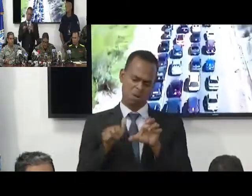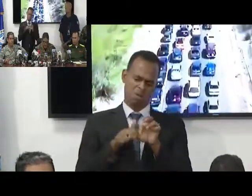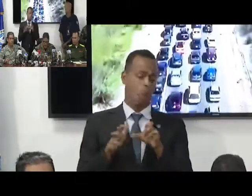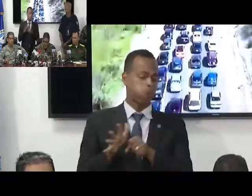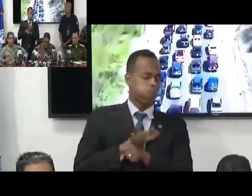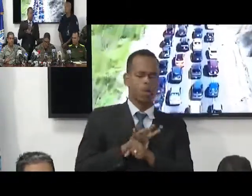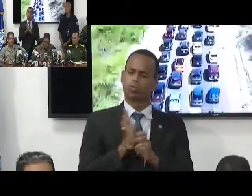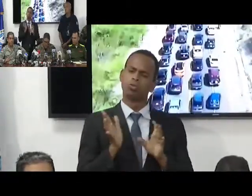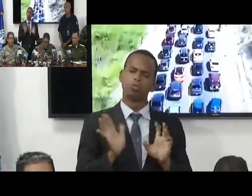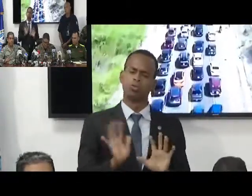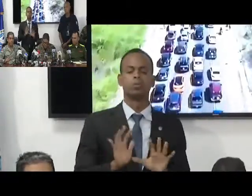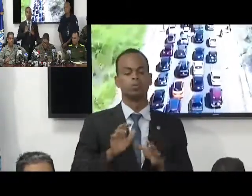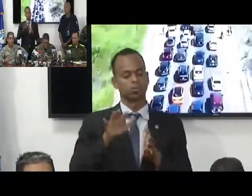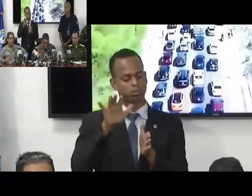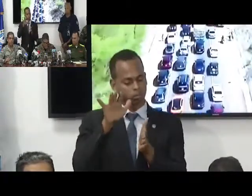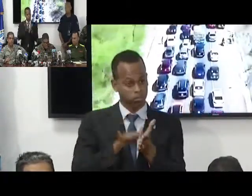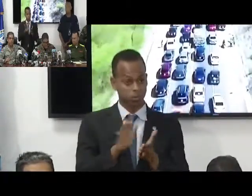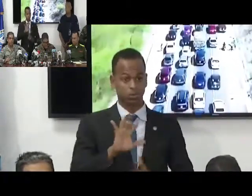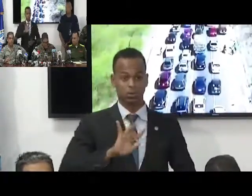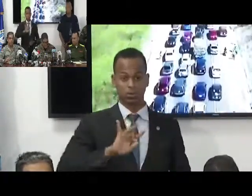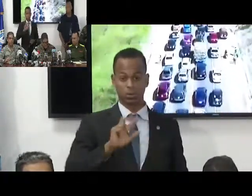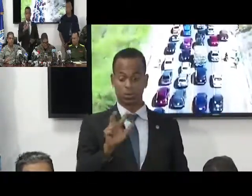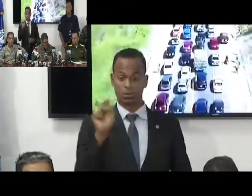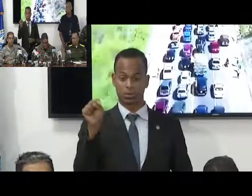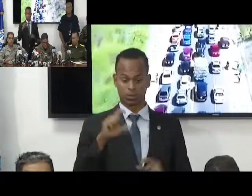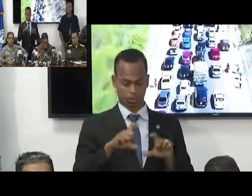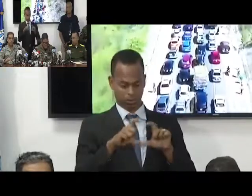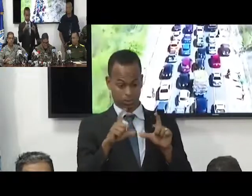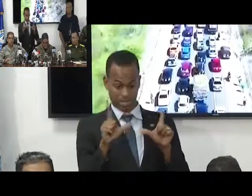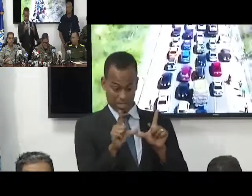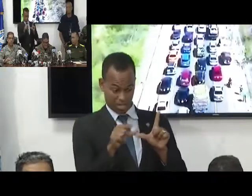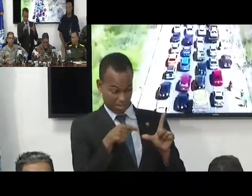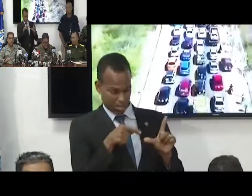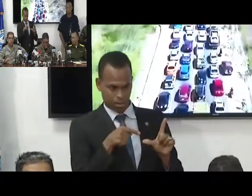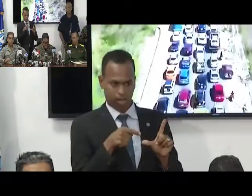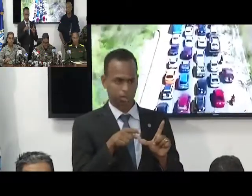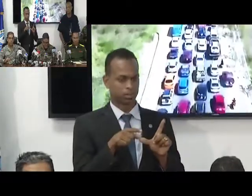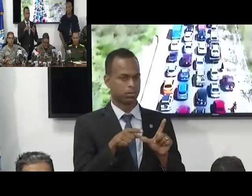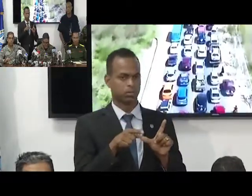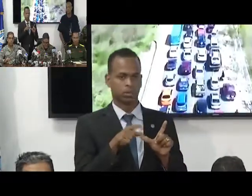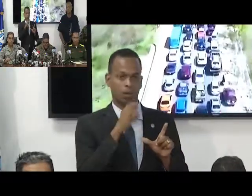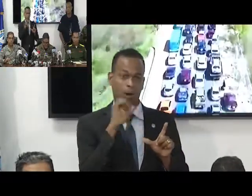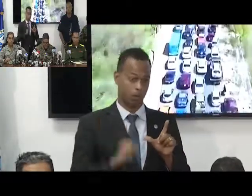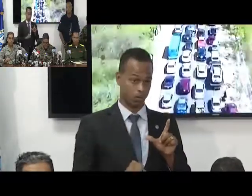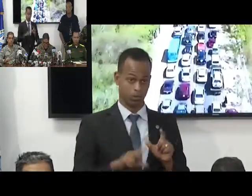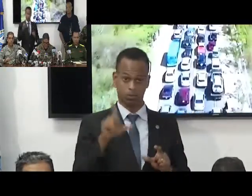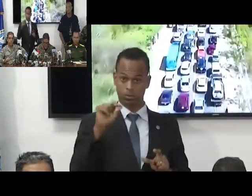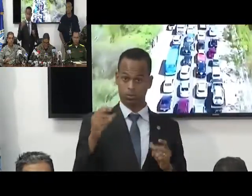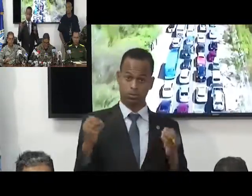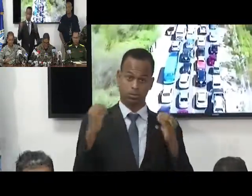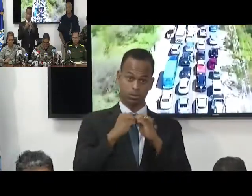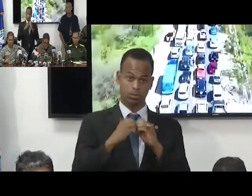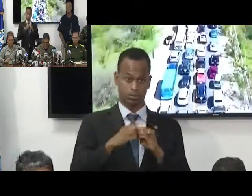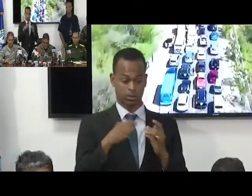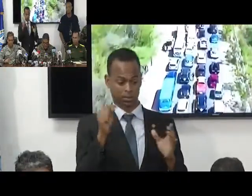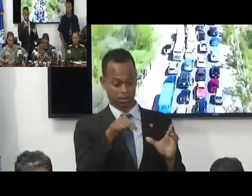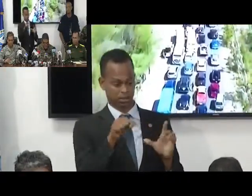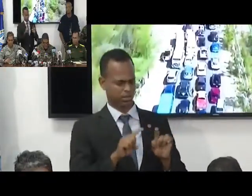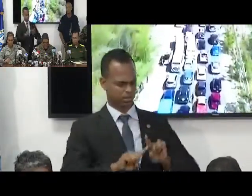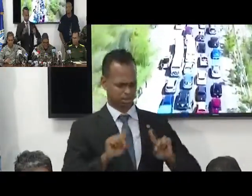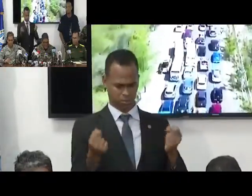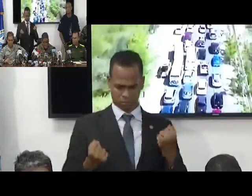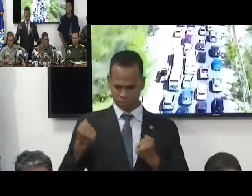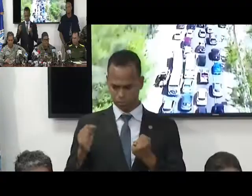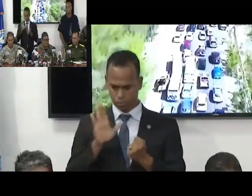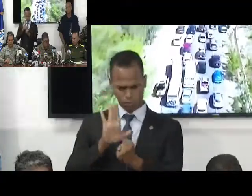se identificaron 83 choferes con licencias de conducir vencidas, 20 choferes más con licencias de categoría diferente